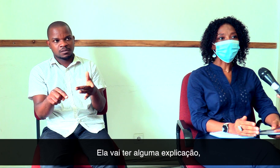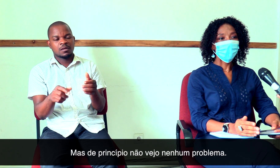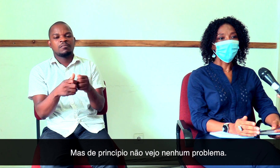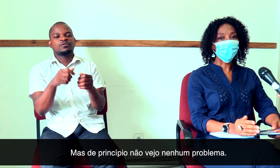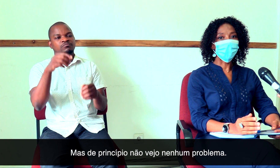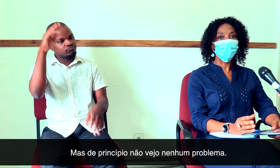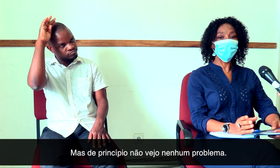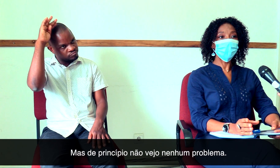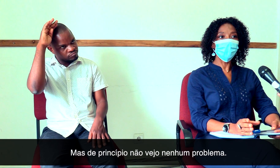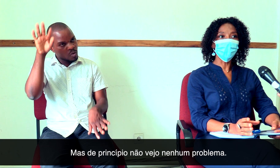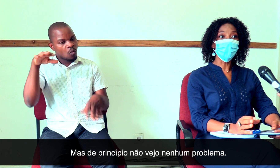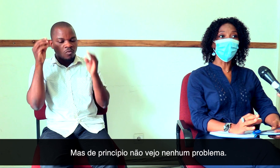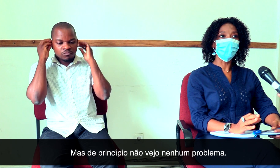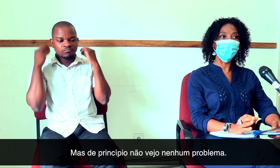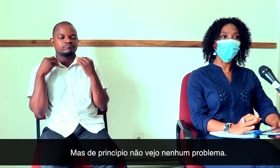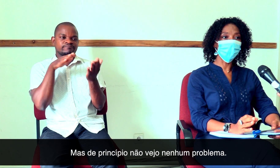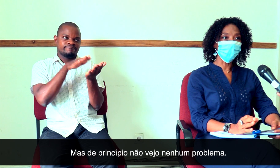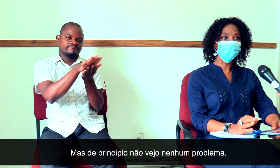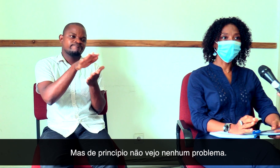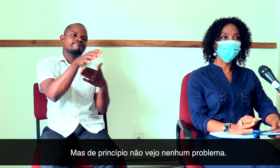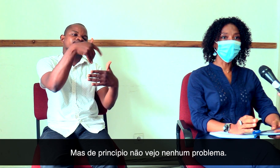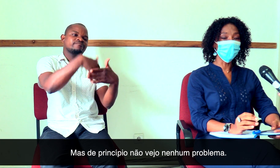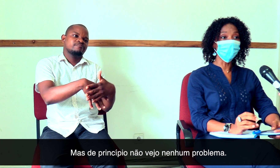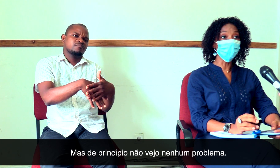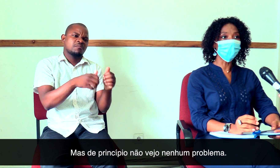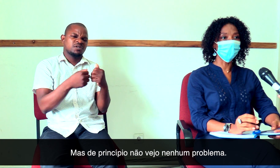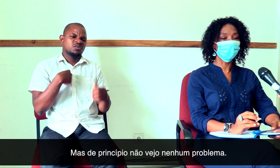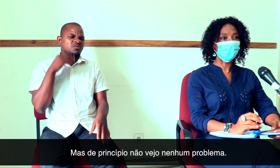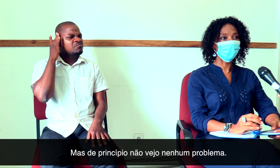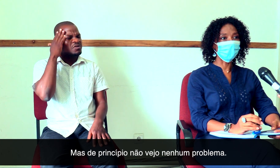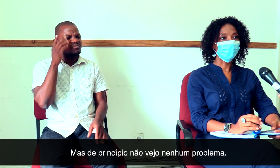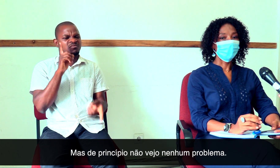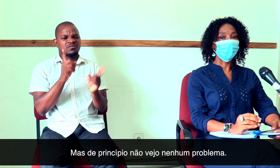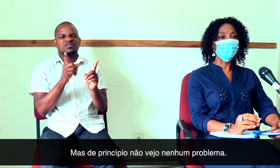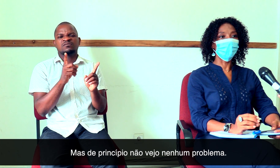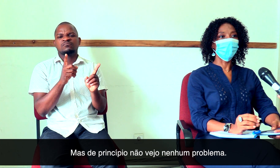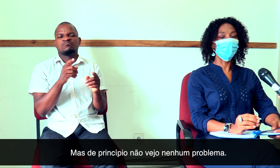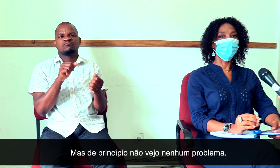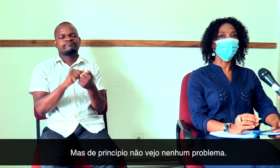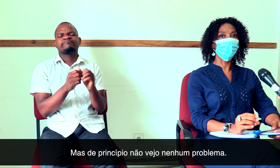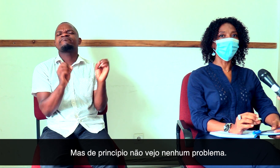explicação. Mas, de princípio, não vejo nenhum problema.